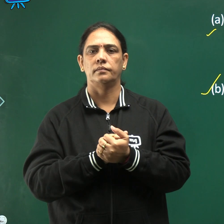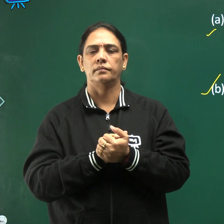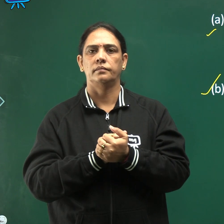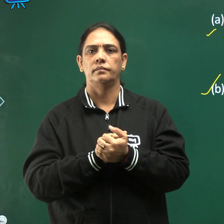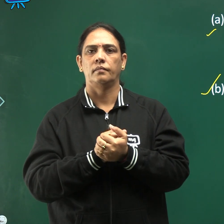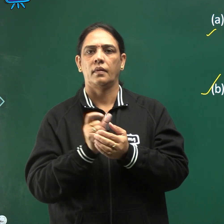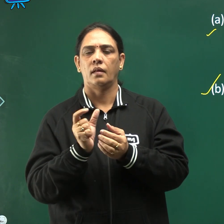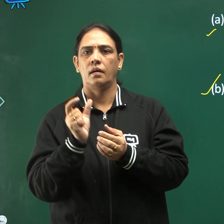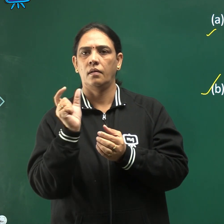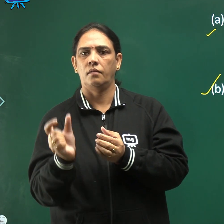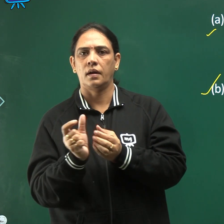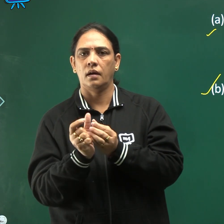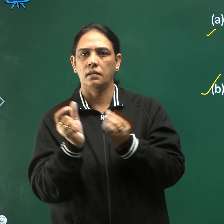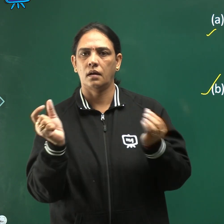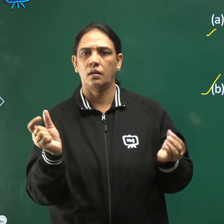वर्ग अंतरालों की